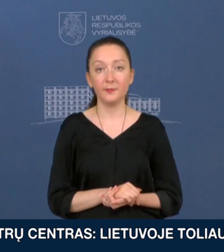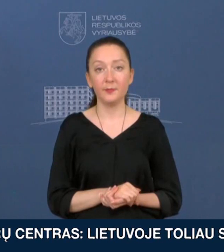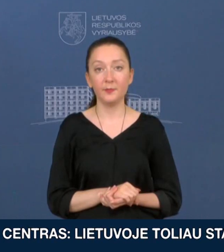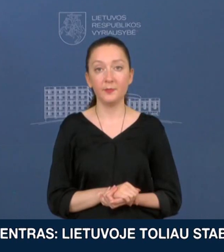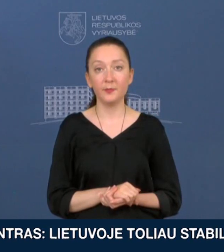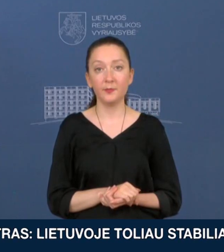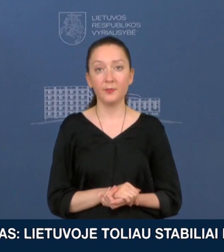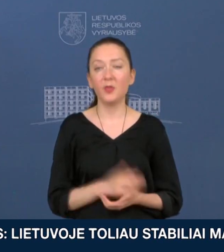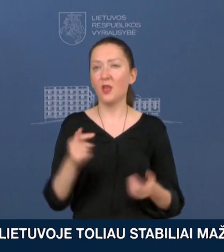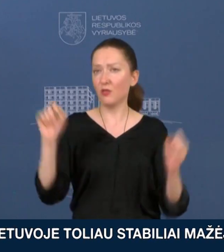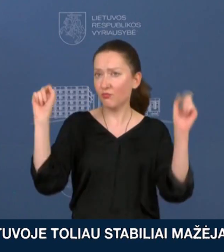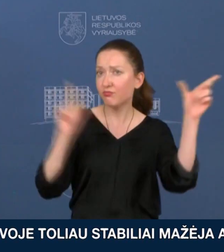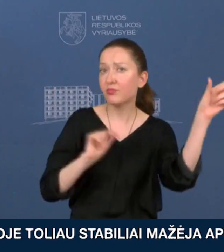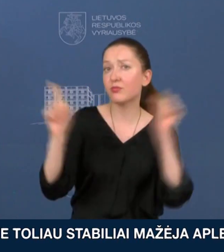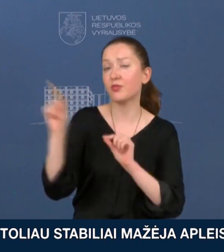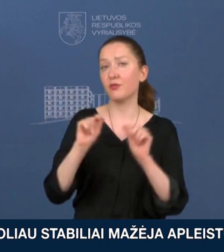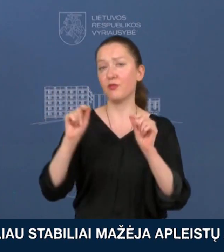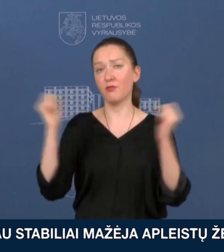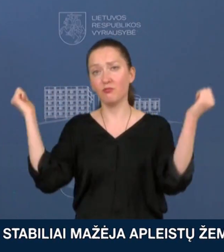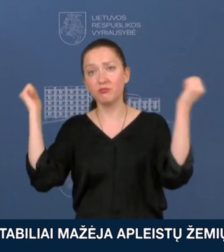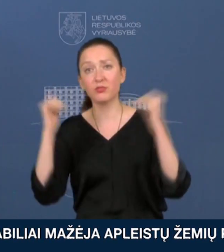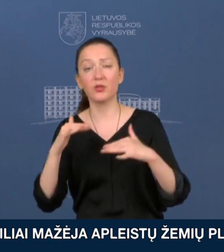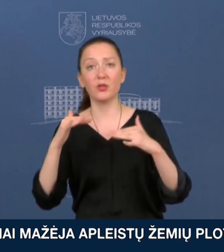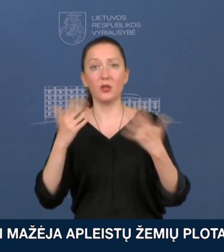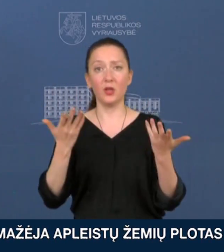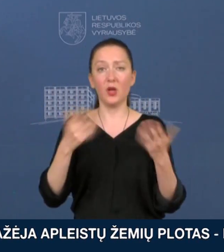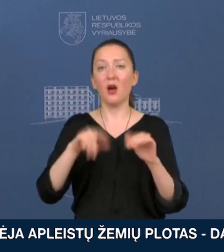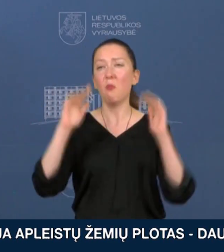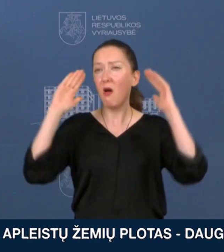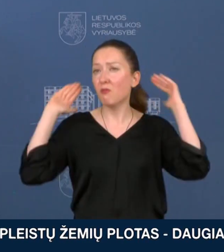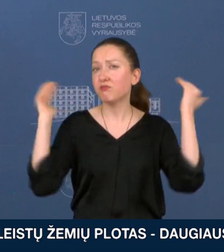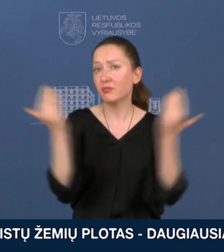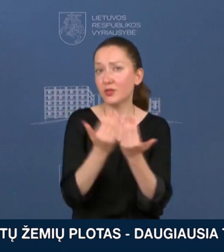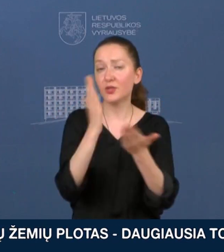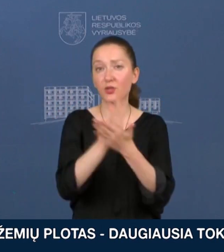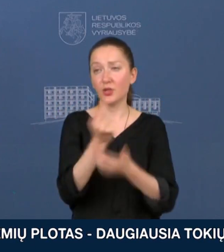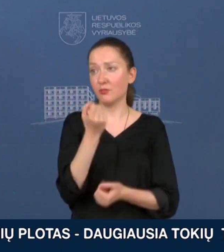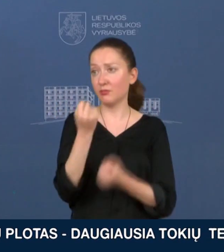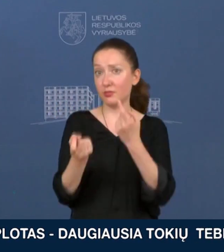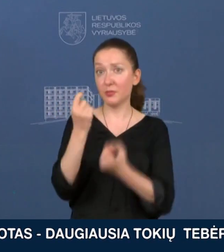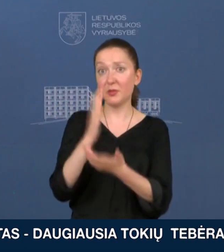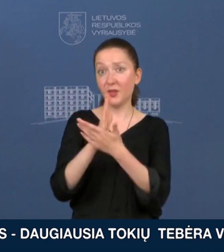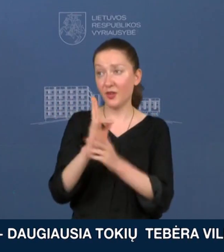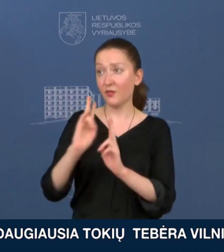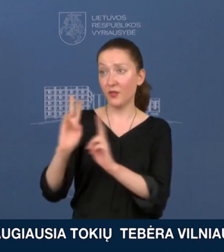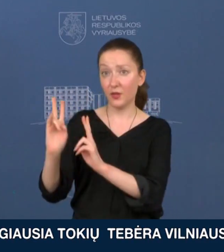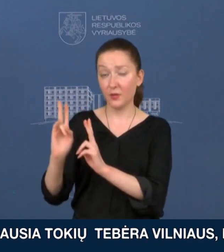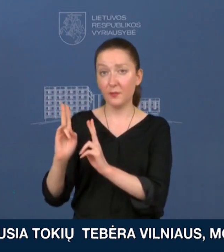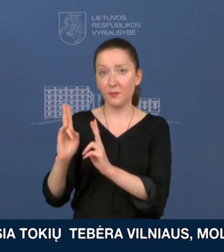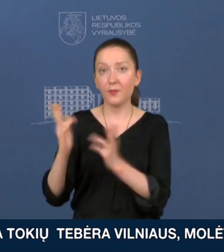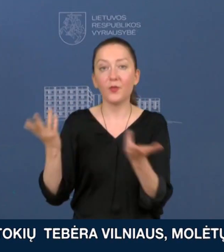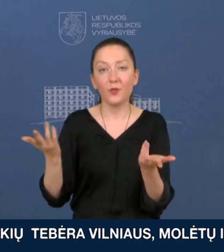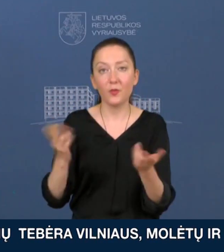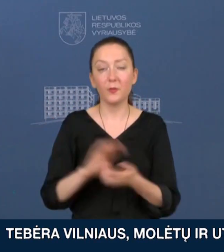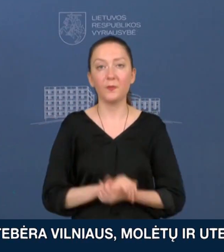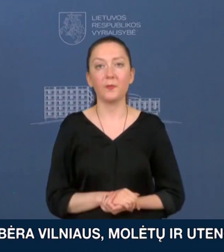didesni renginiai, didesni masiniai susibūrimai, ypatingai uždarose patalpose. Sakyčiau, kad kol neturime